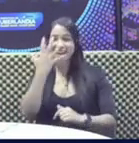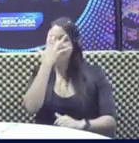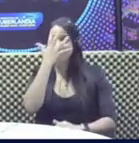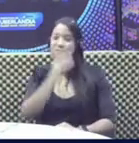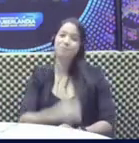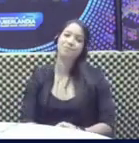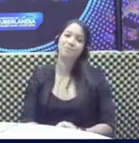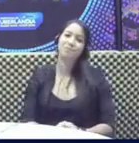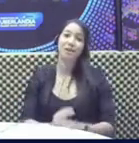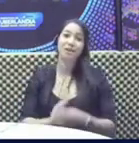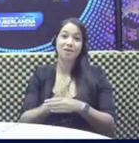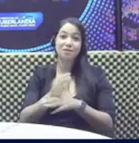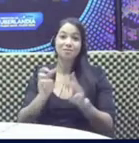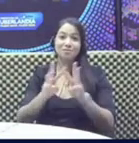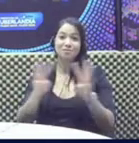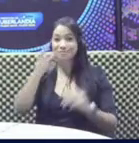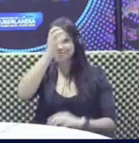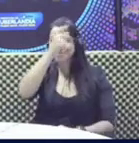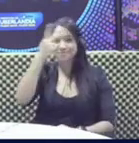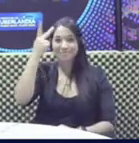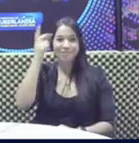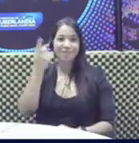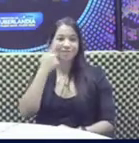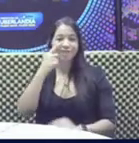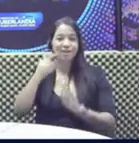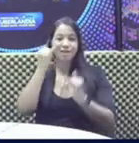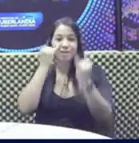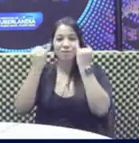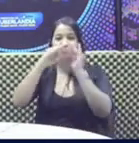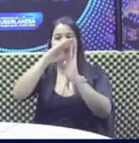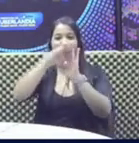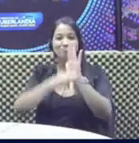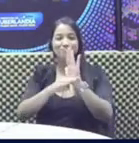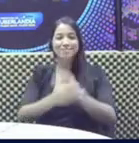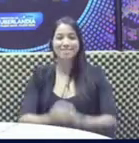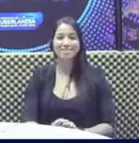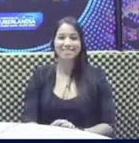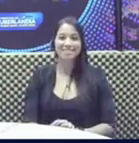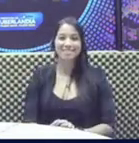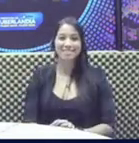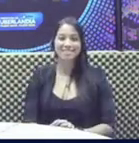carnaval. Acesse o nosso portal e fique por dentro da programação.